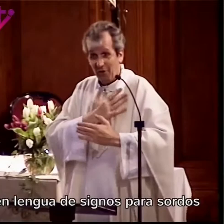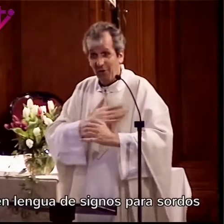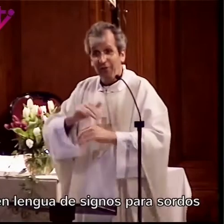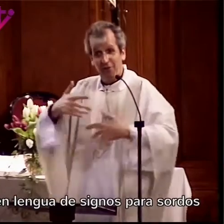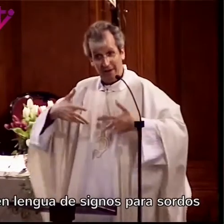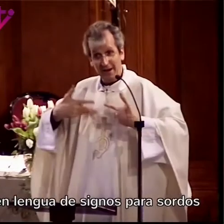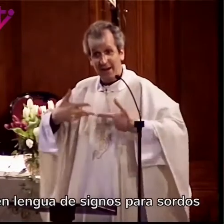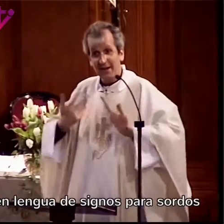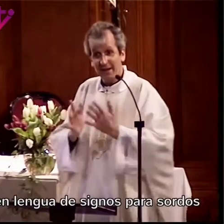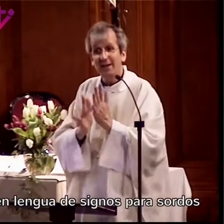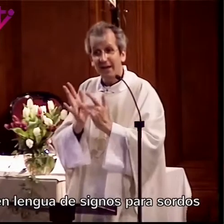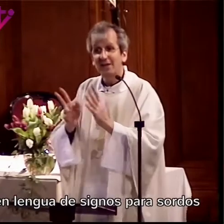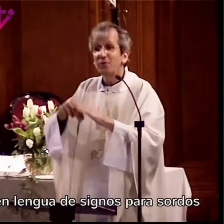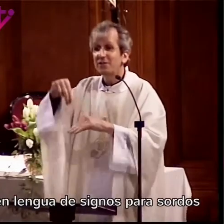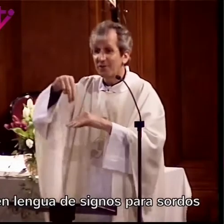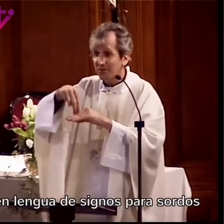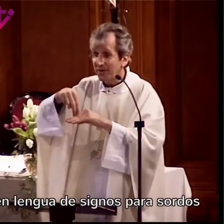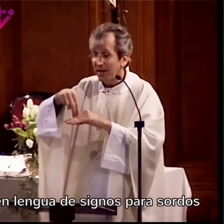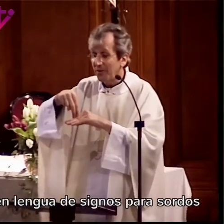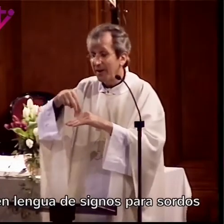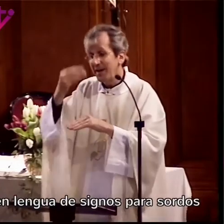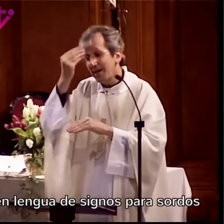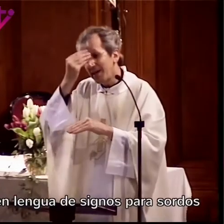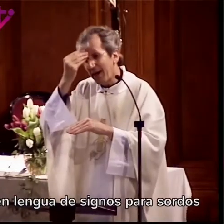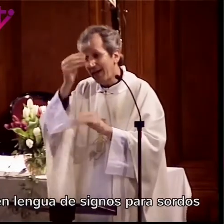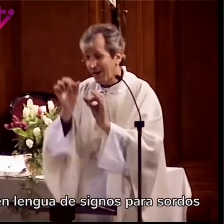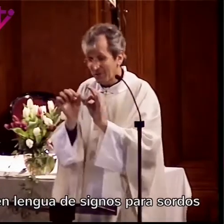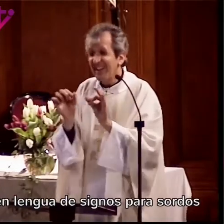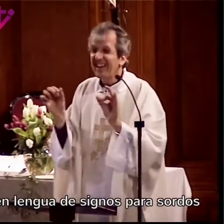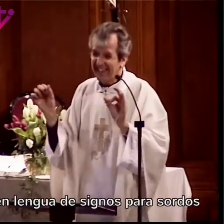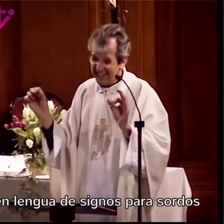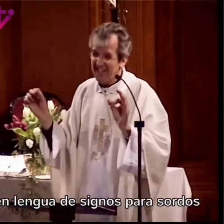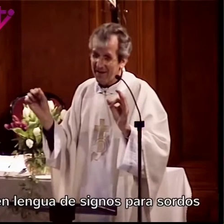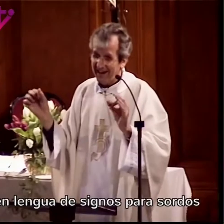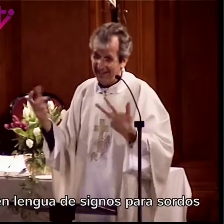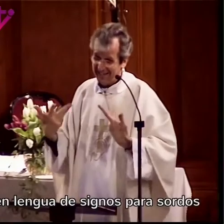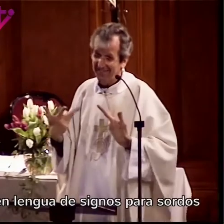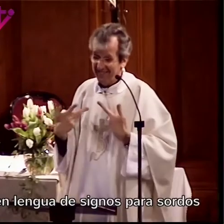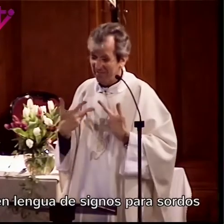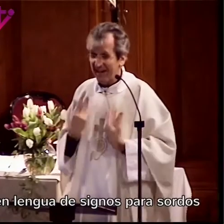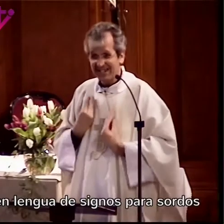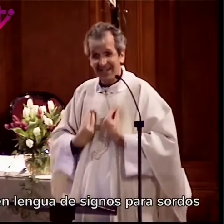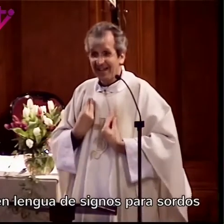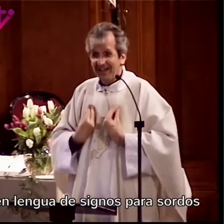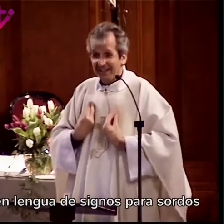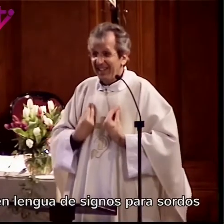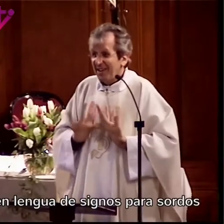gozo y la alegría de Jesucristo resucitado imaginaros que semana más diríamos